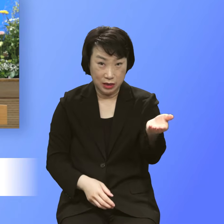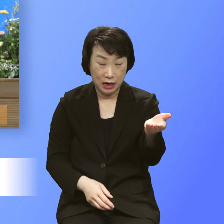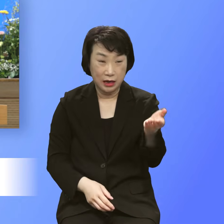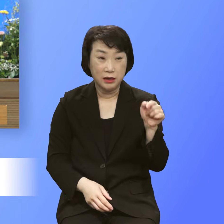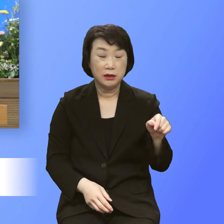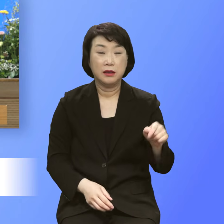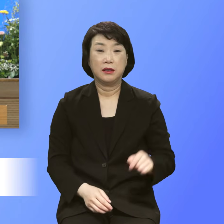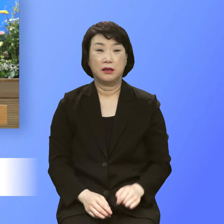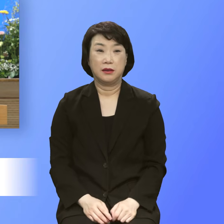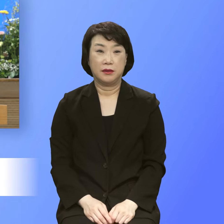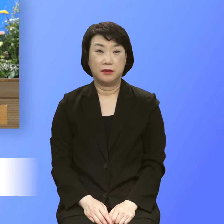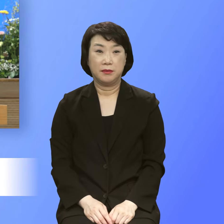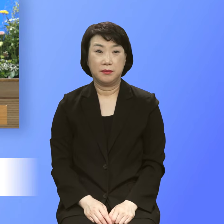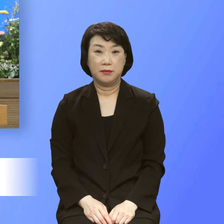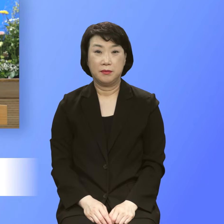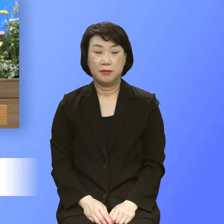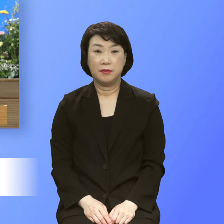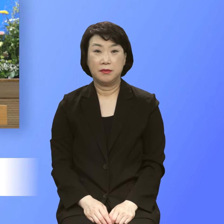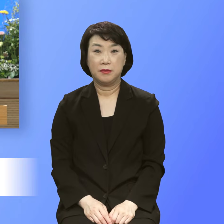로마에 보내는데,